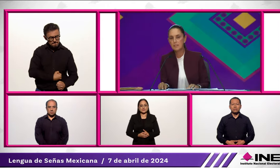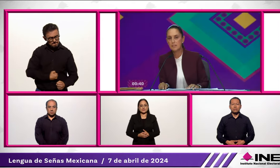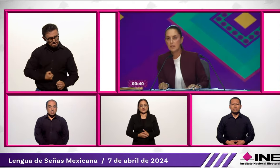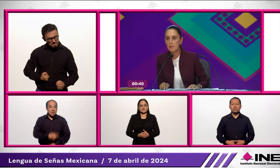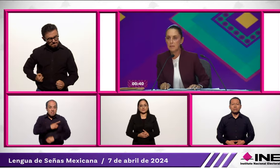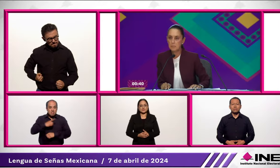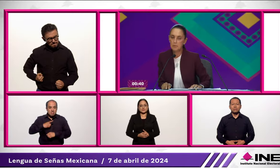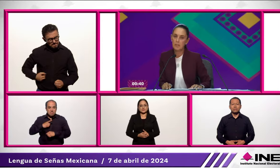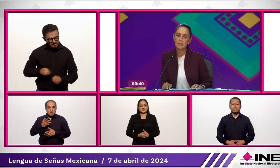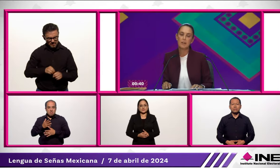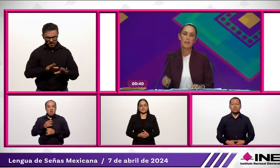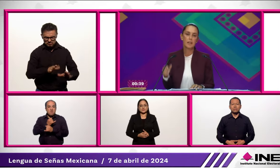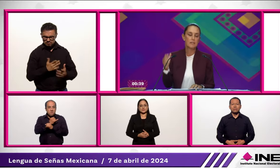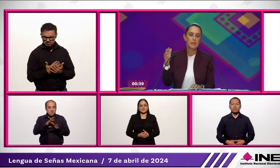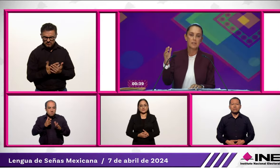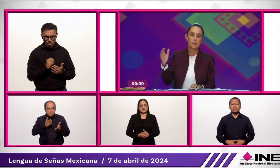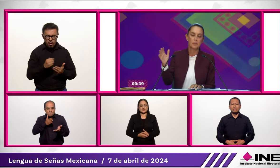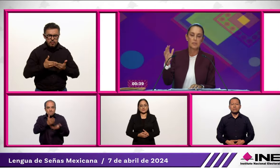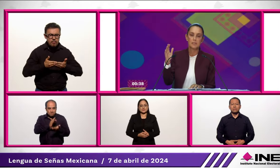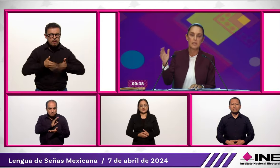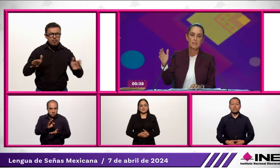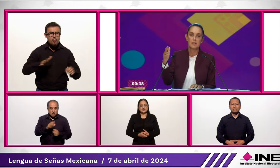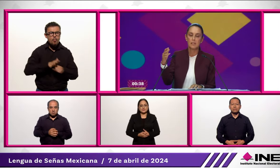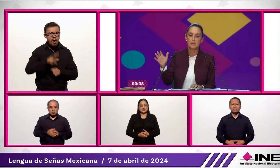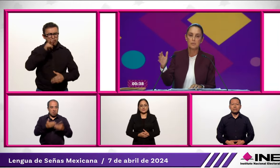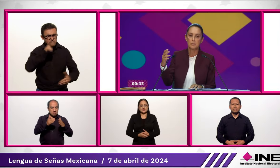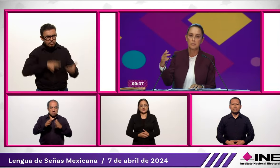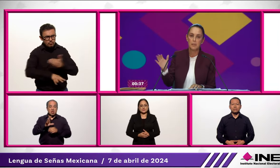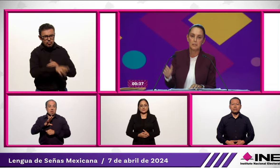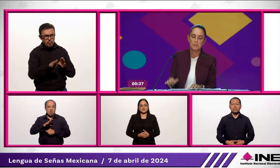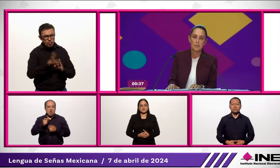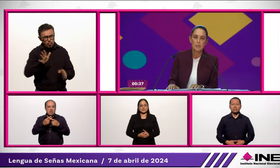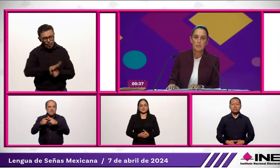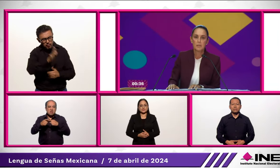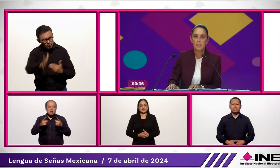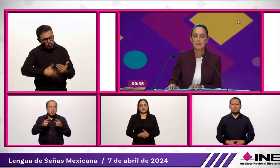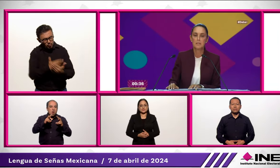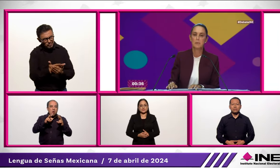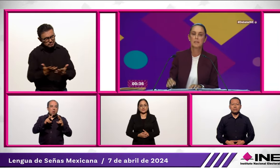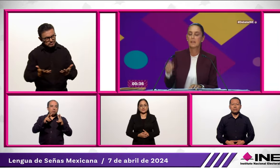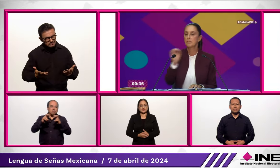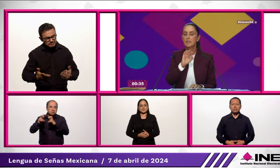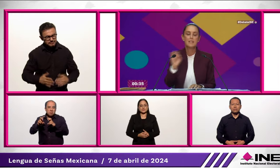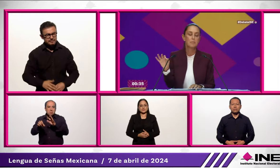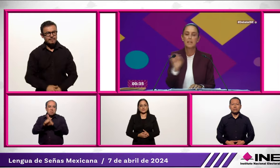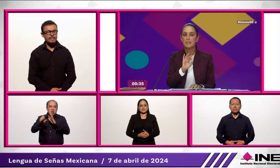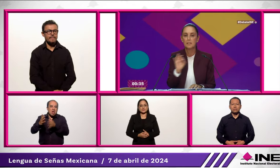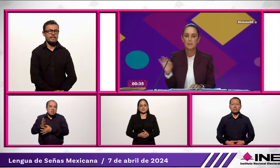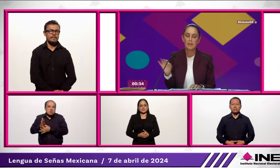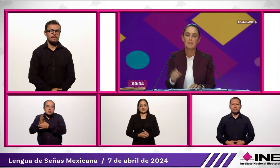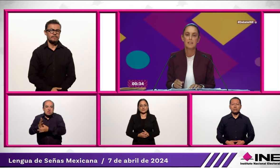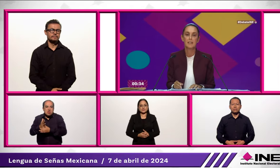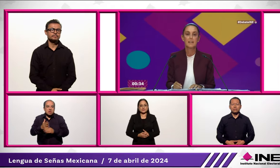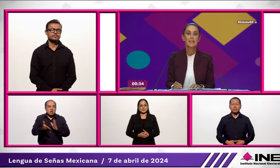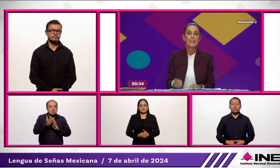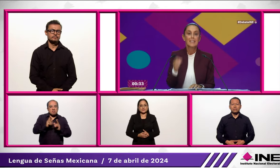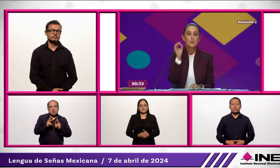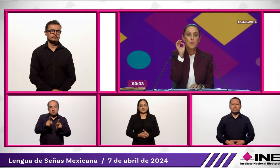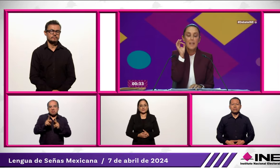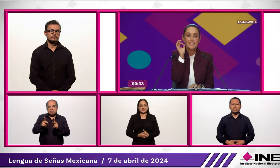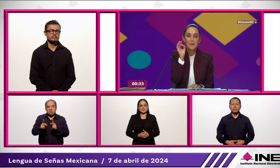Debe ser accesible. Por cierto, ahí hay varias cosas que dicen que los segundos pisos no era transparente. Fue transparente toda la